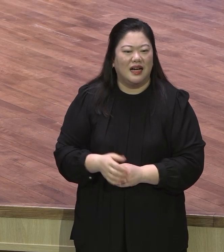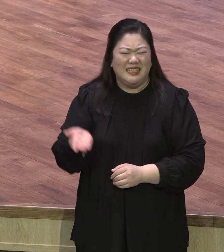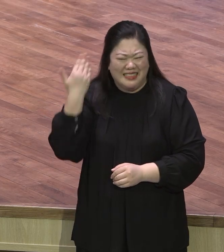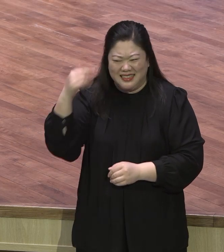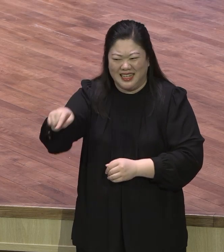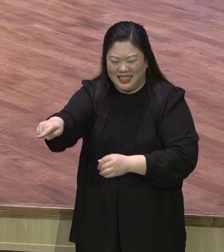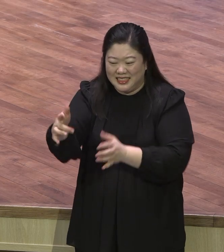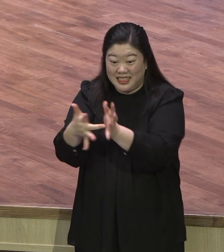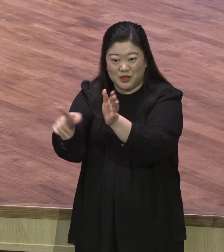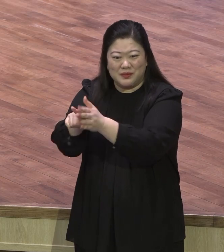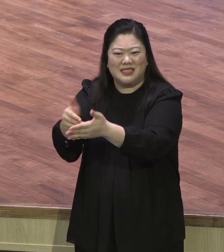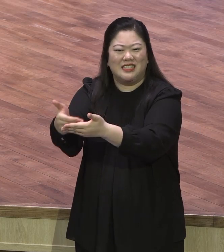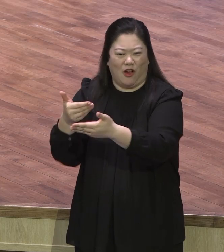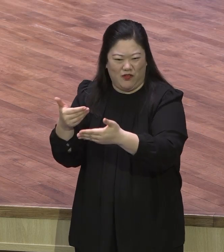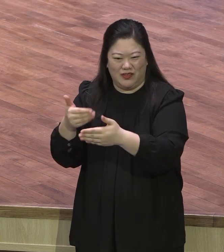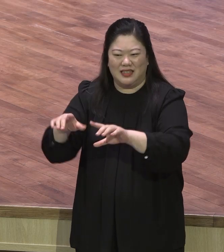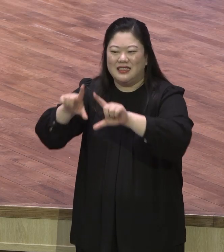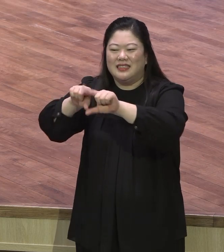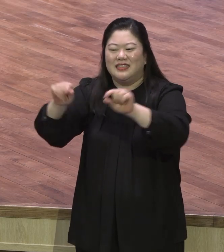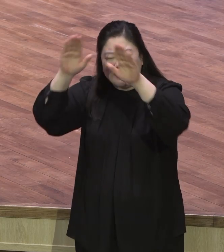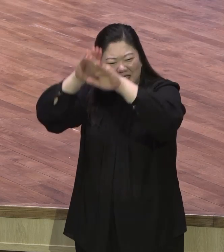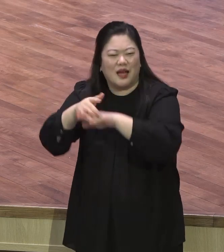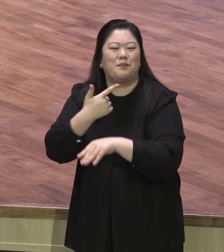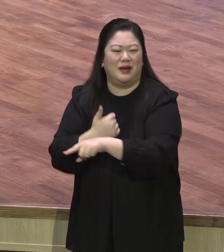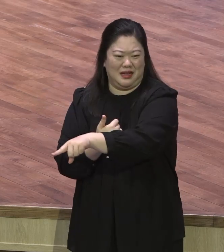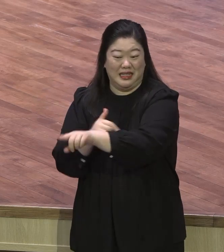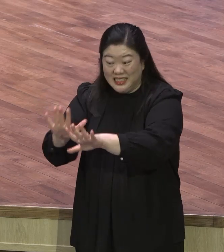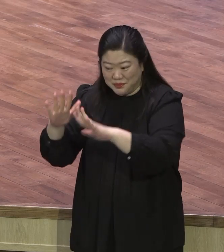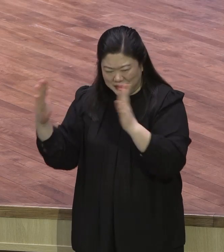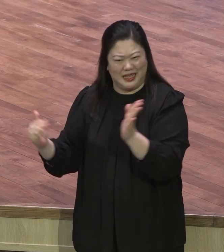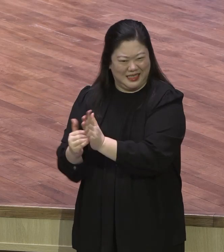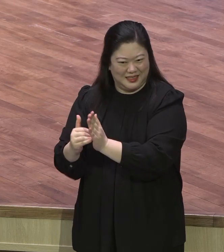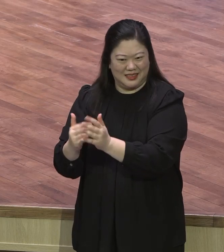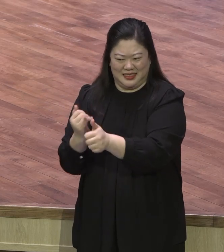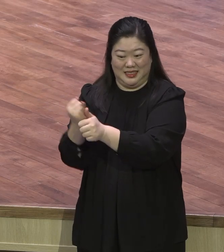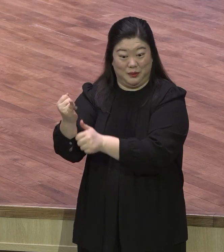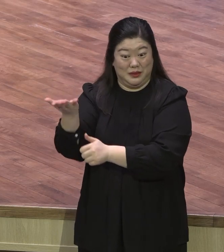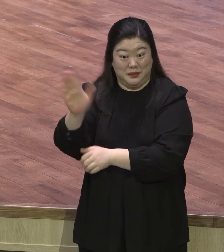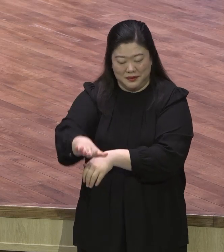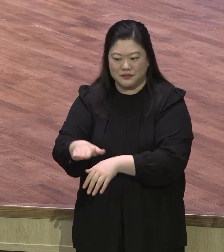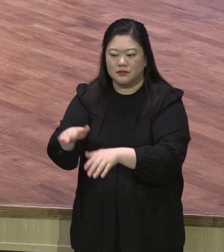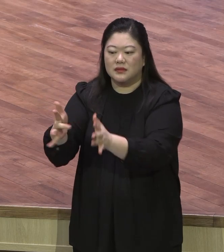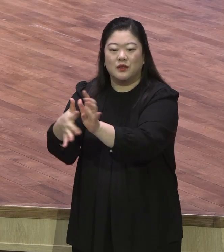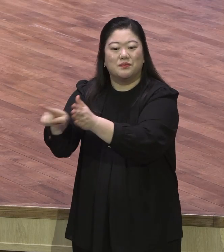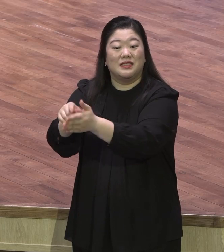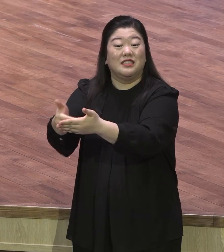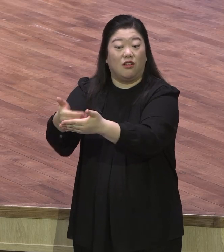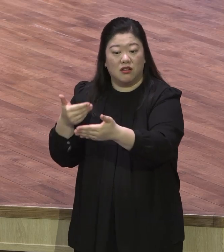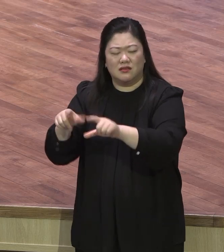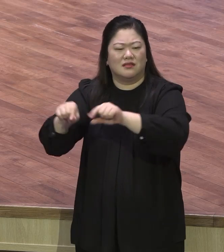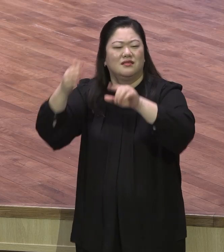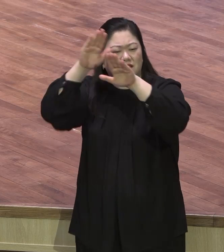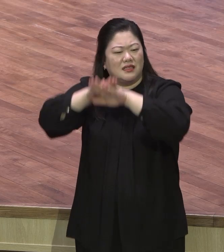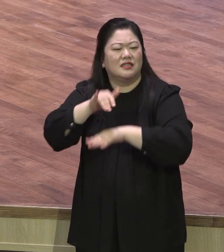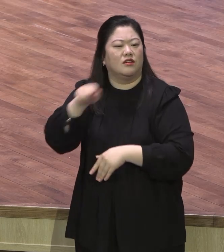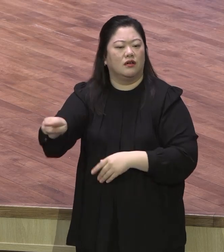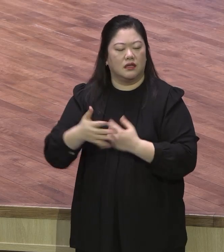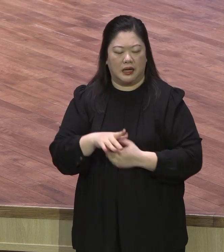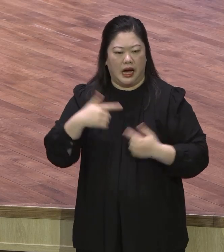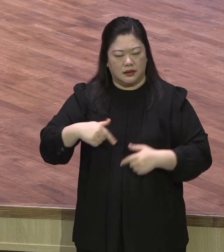그런 집안이니까 다 예수 믿고 제사 다 끊고 그렇게 구분 받았지만 그 당시는 그렇게